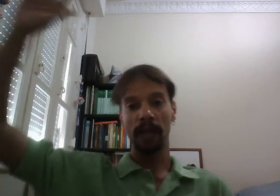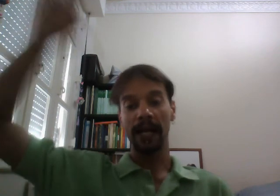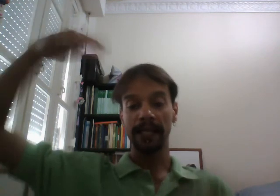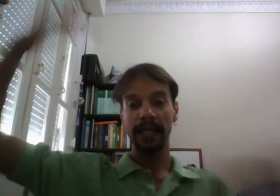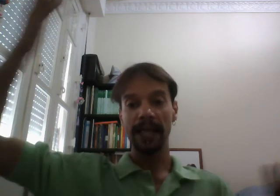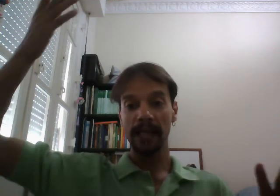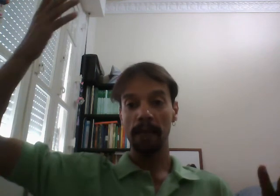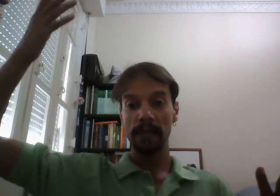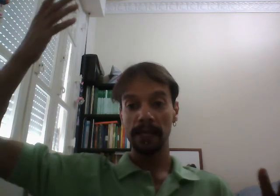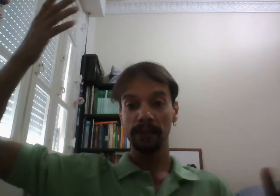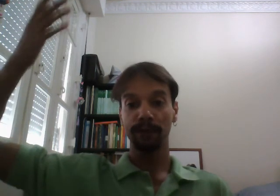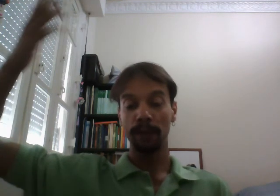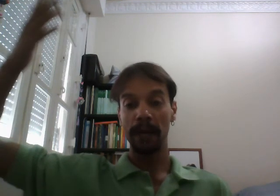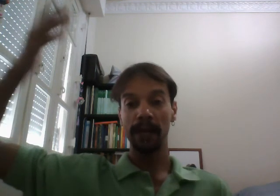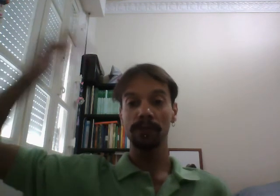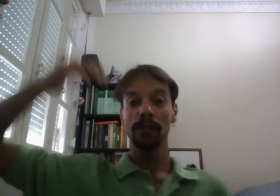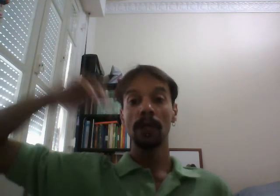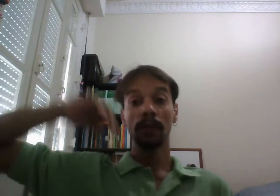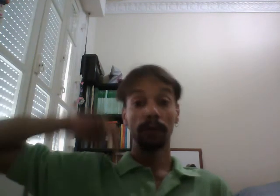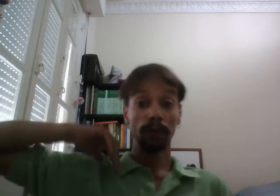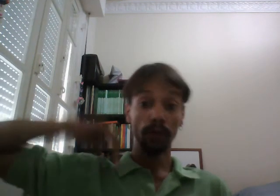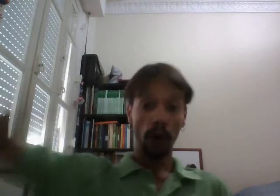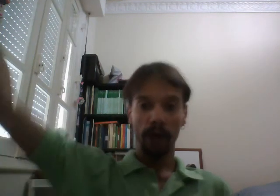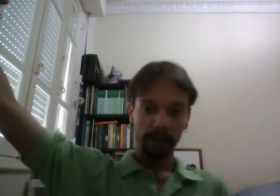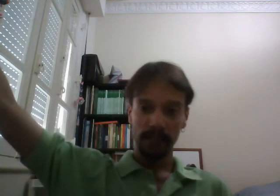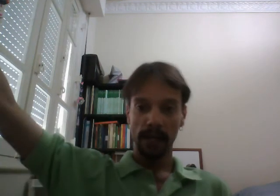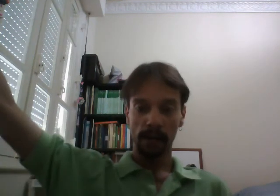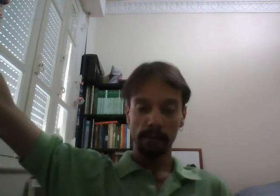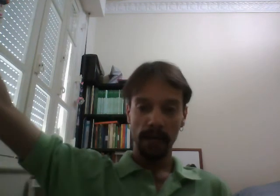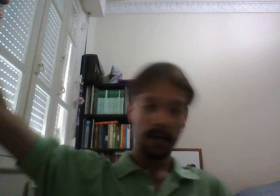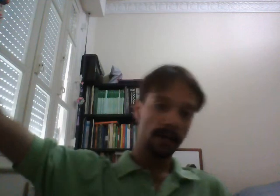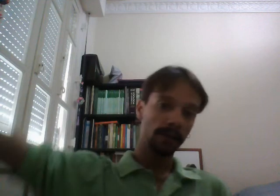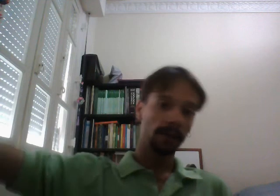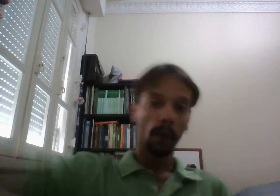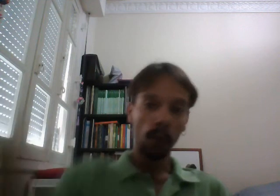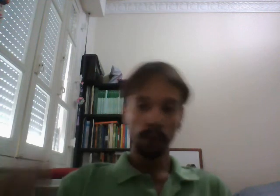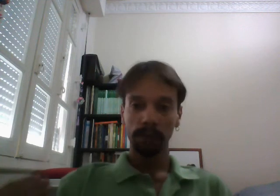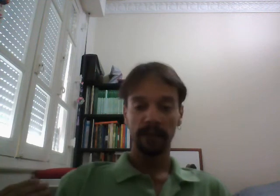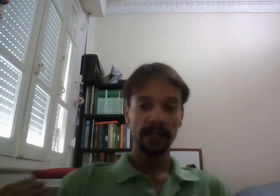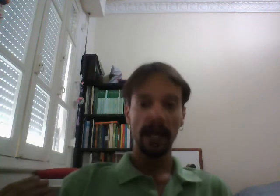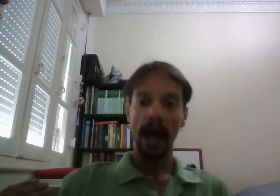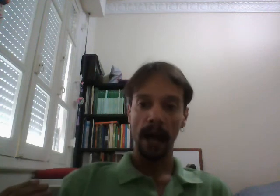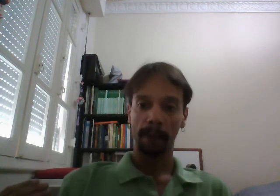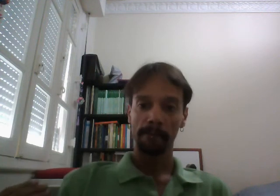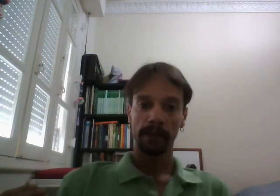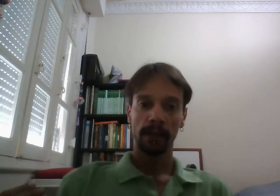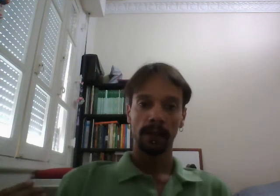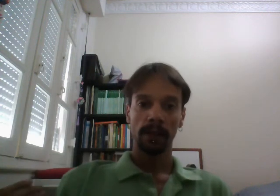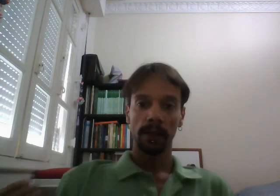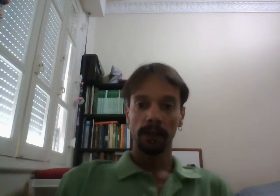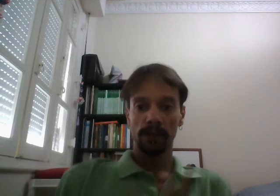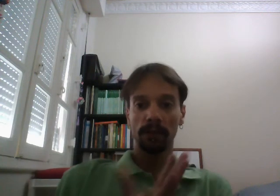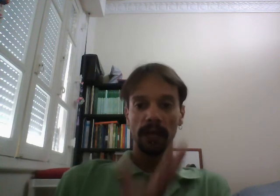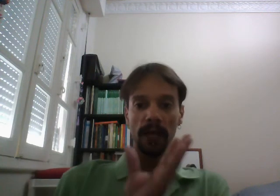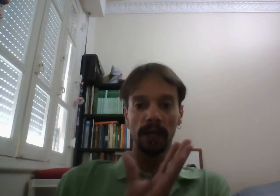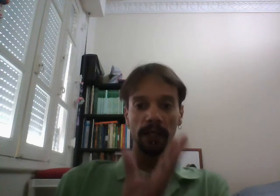a cada 10 gametas formados, 9 serão B, 1 vai ser A. Então, se eu tenho